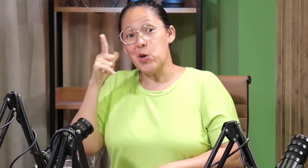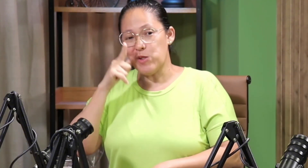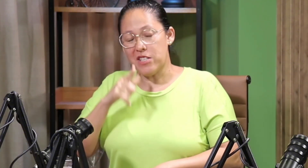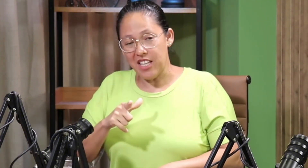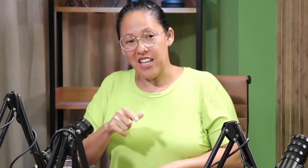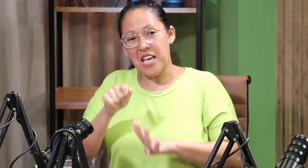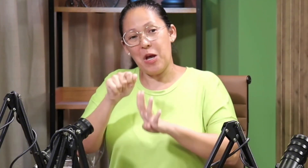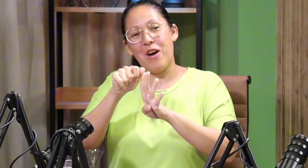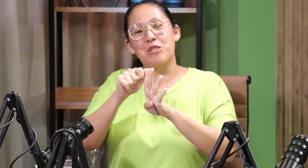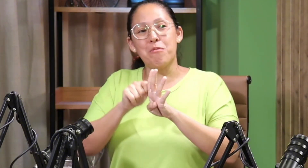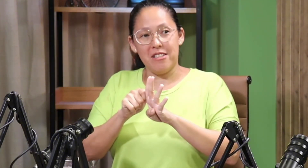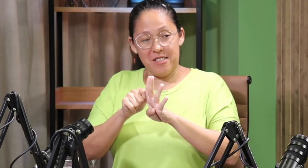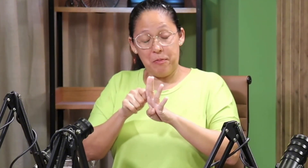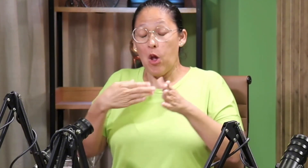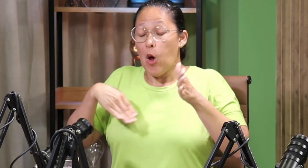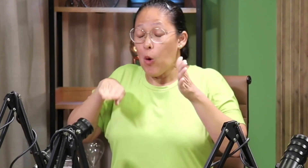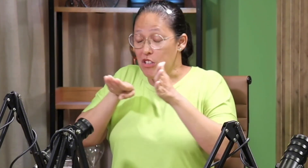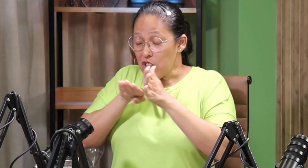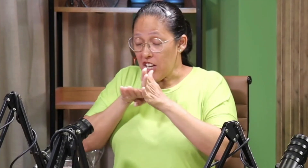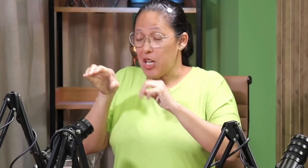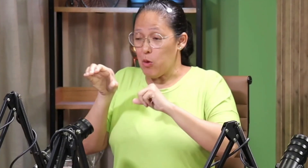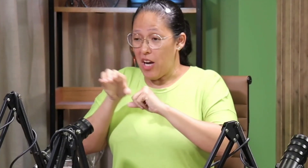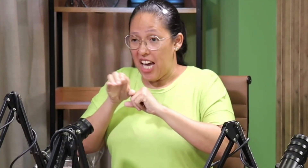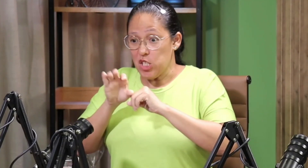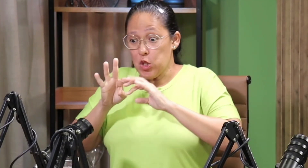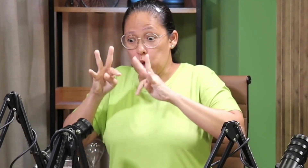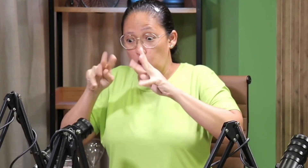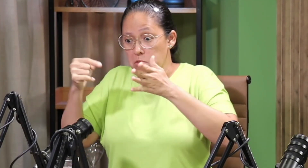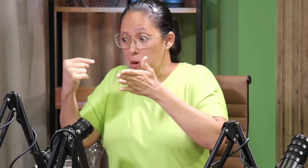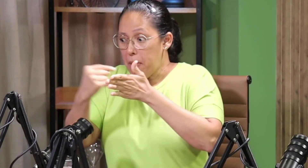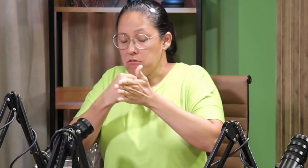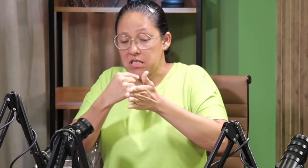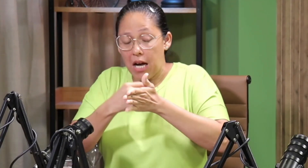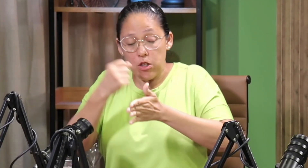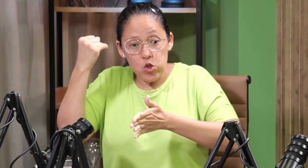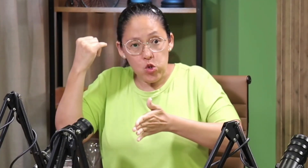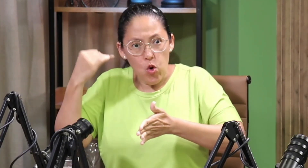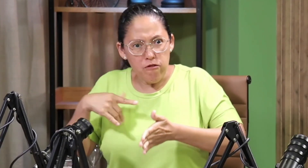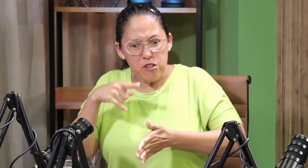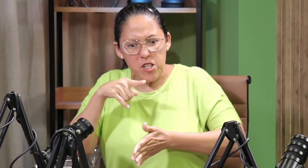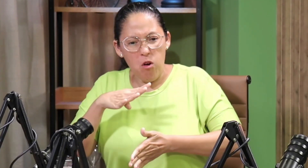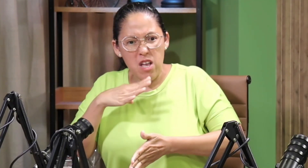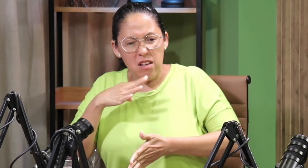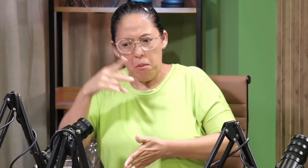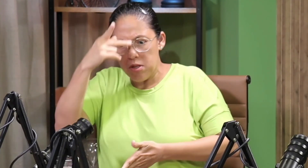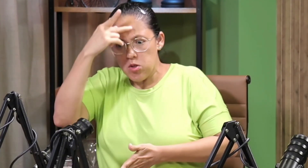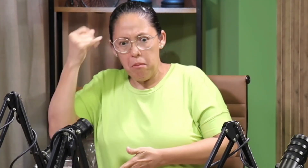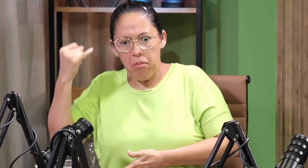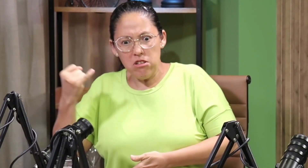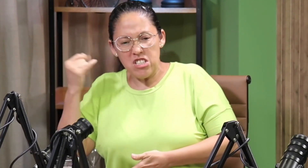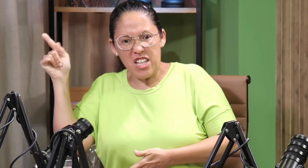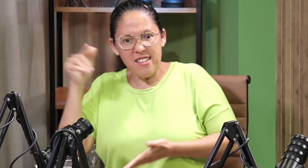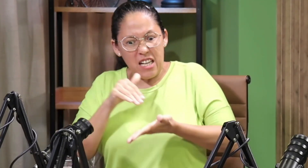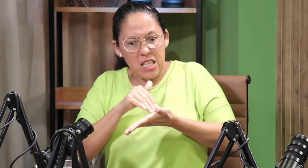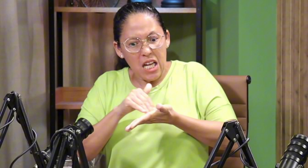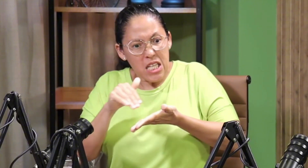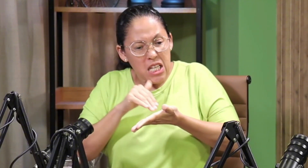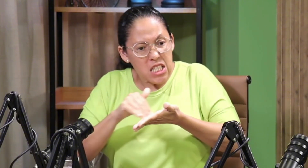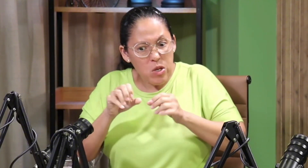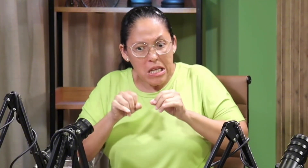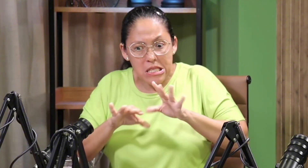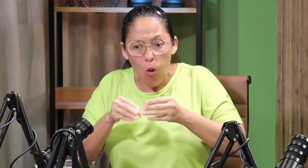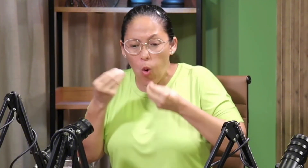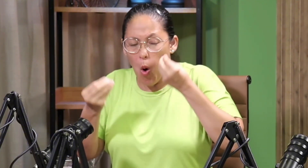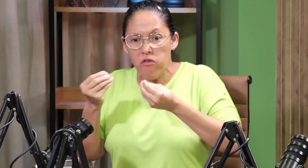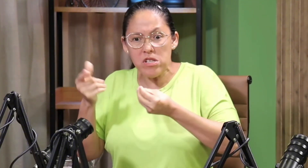Johnny, eu consegui em 4 meses. Quando eu cheguei no CAIS, todo mundo me perguntava, Johnny, você conhece uma pessoa importante na Secretaria